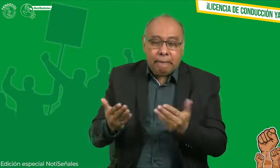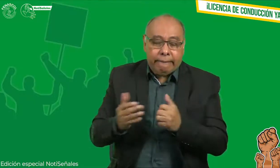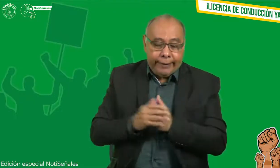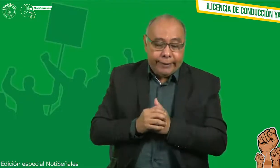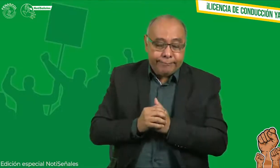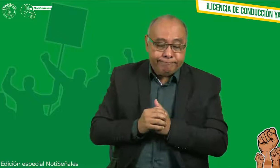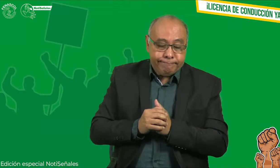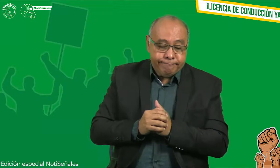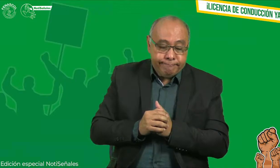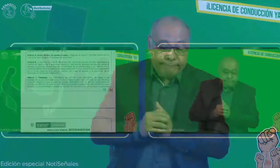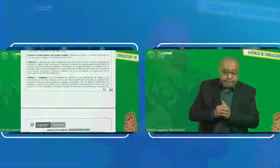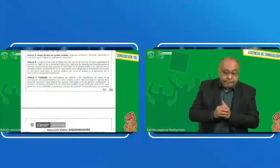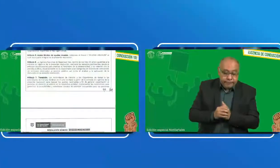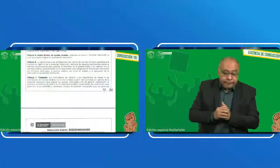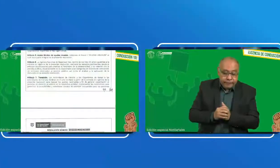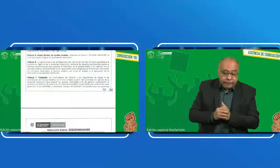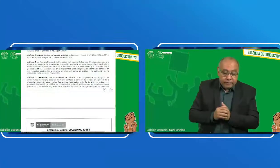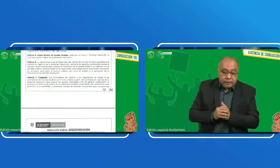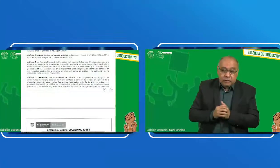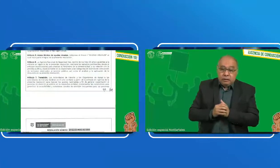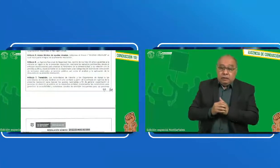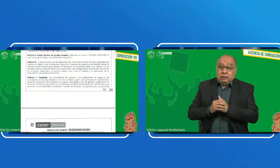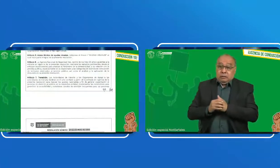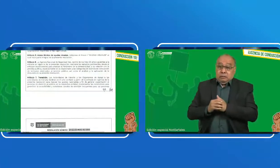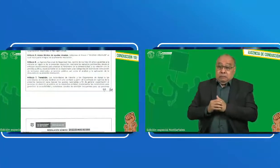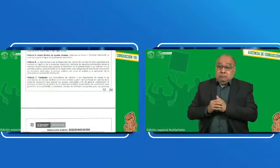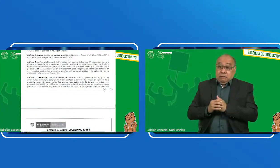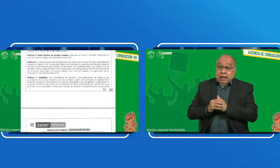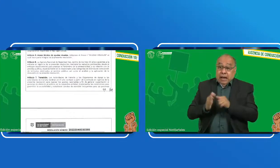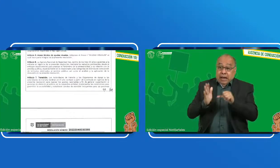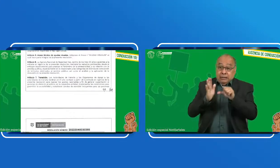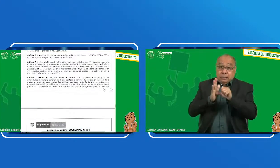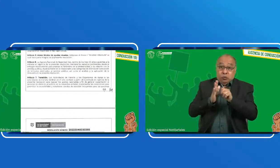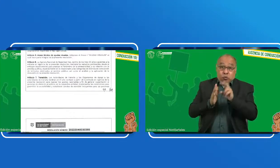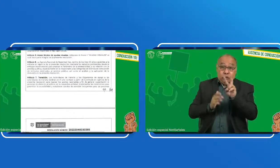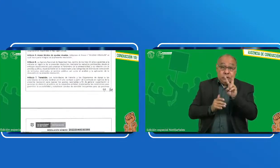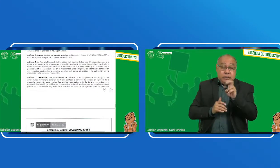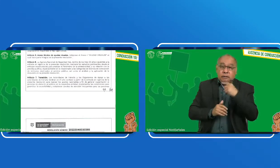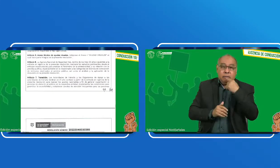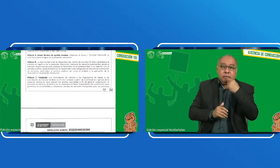número 7 habla acerca